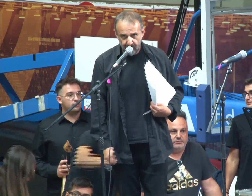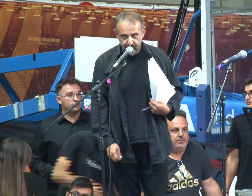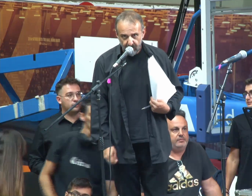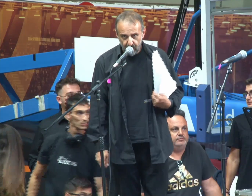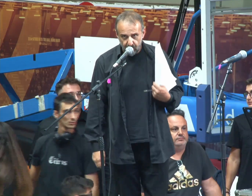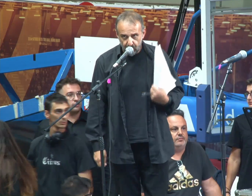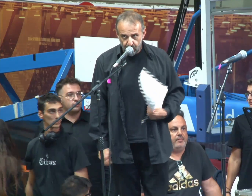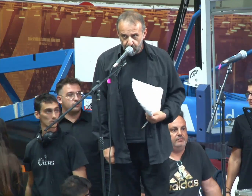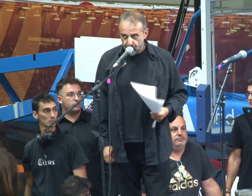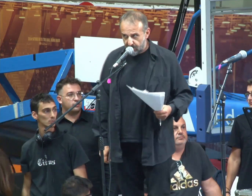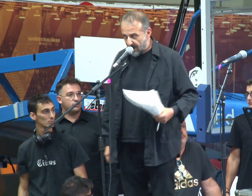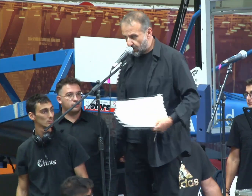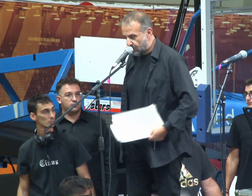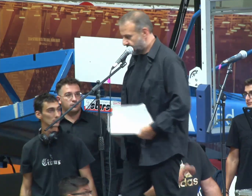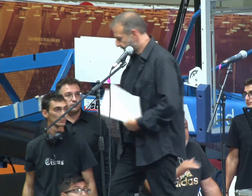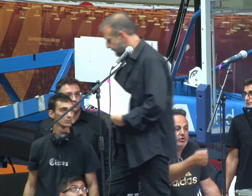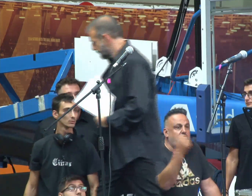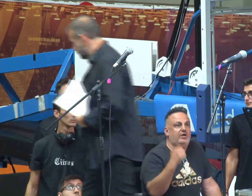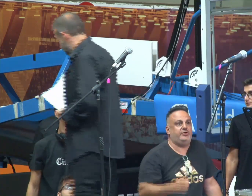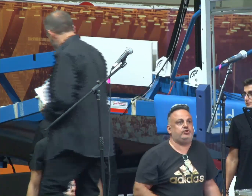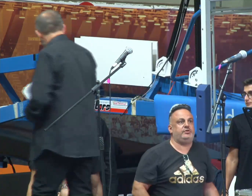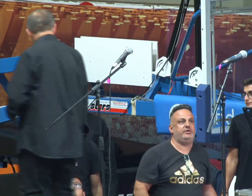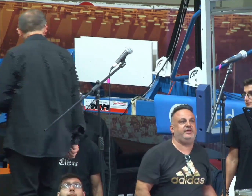βιογραφικό του δημάρχου.